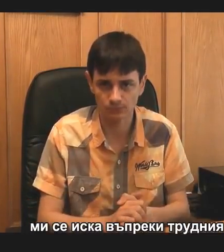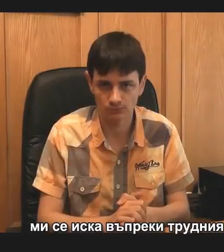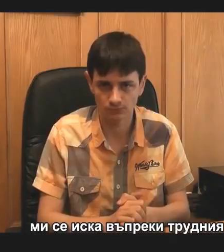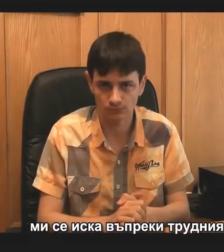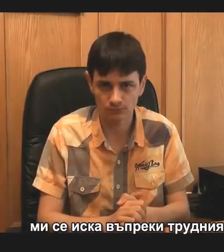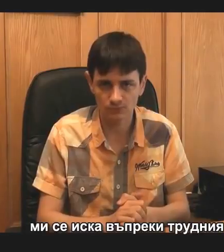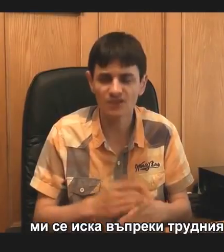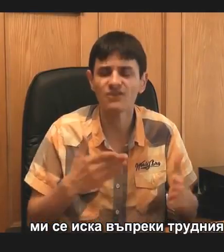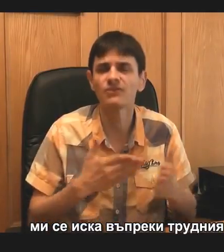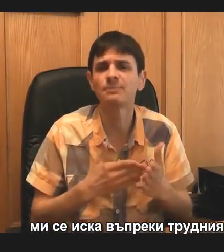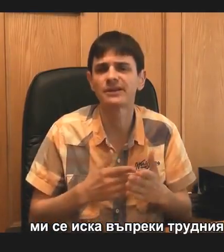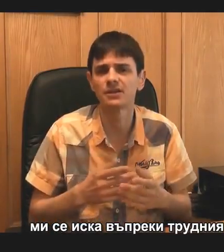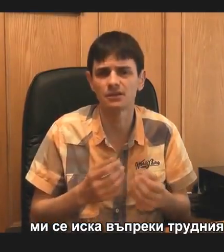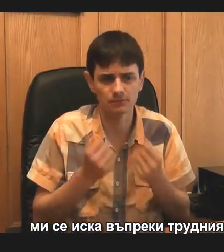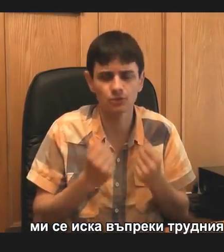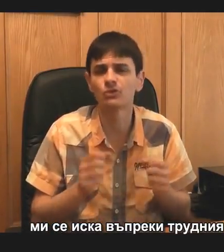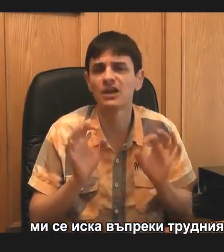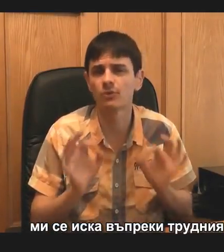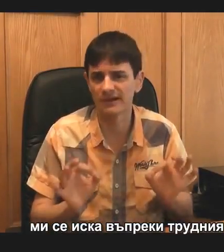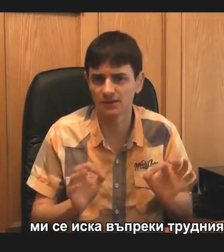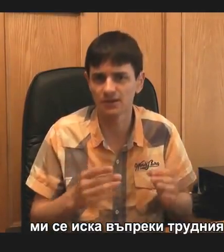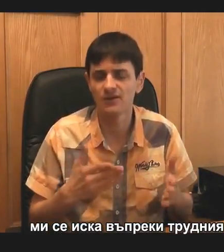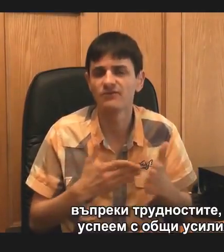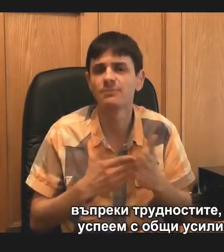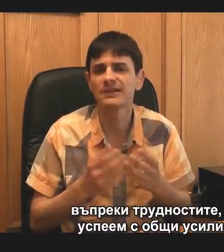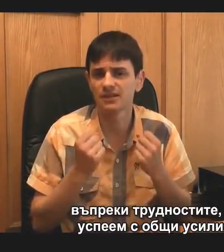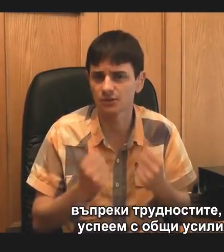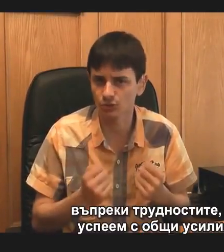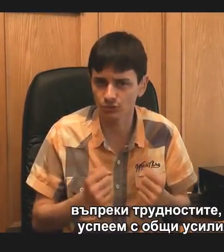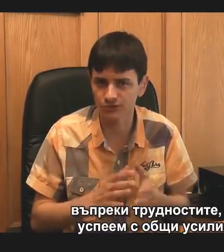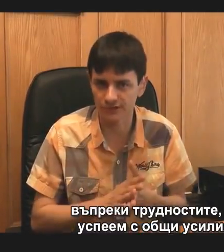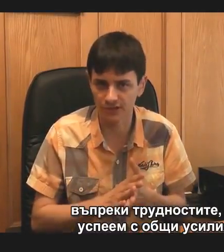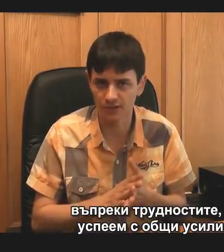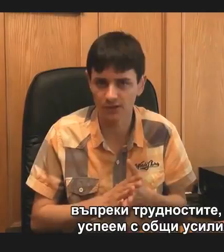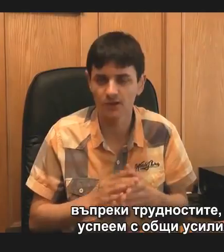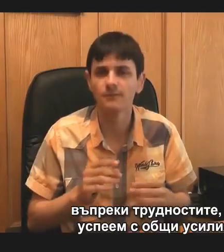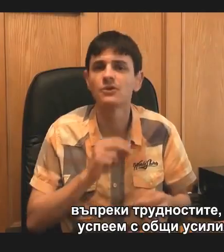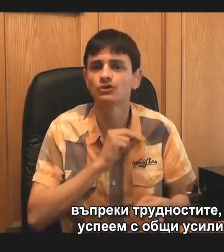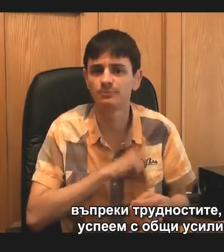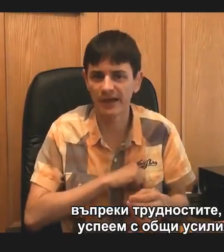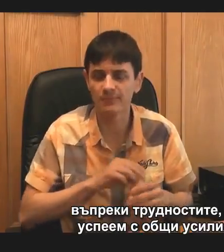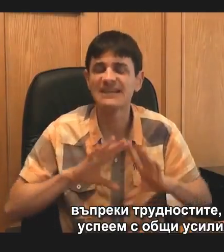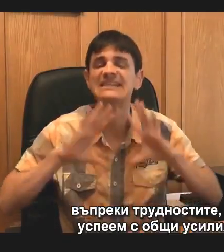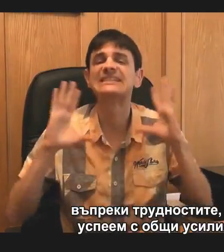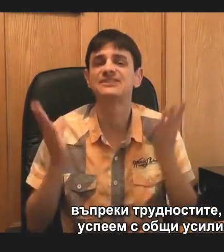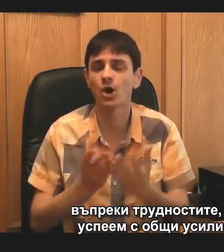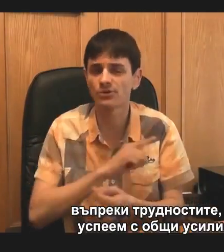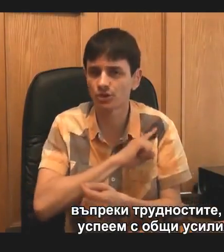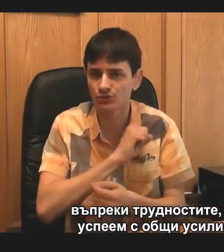въпреки трудния момент, въпреки трудностите, да успееме с всеобщи